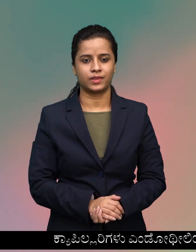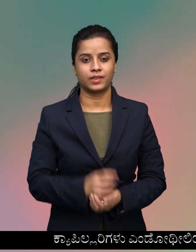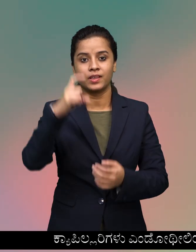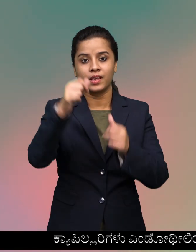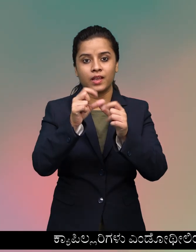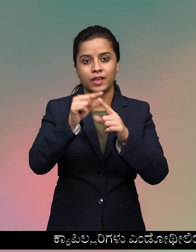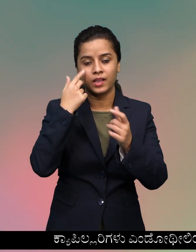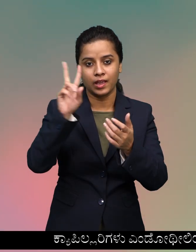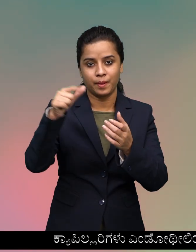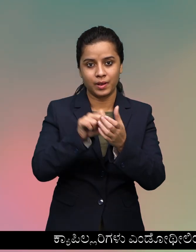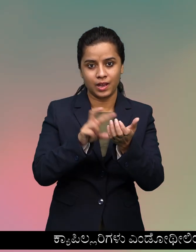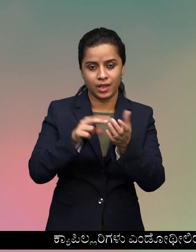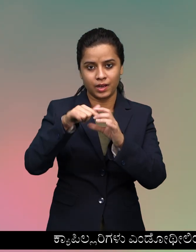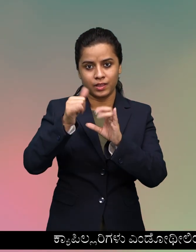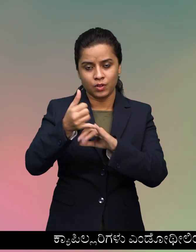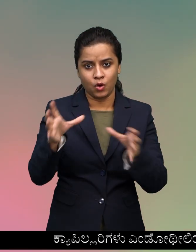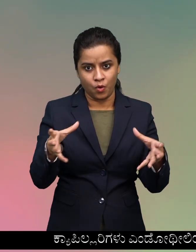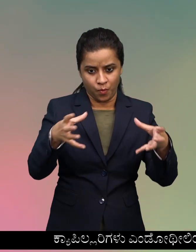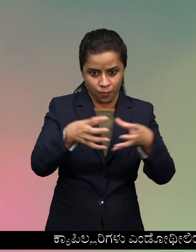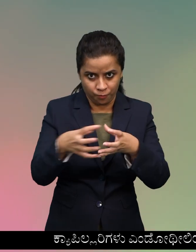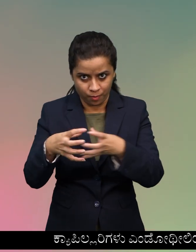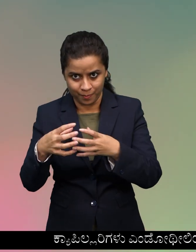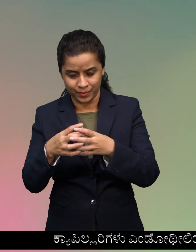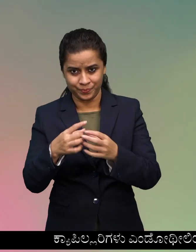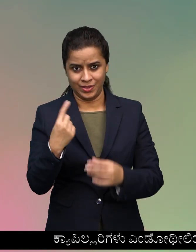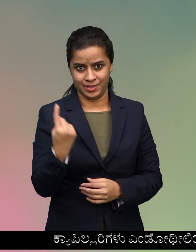ಕ್ಯಾಪಿಲರಿಗಳು ಎಂಡೋಥೆಲಿಯಲ್ ಕೋಶಗಳ ಒಂದು ಪದರದಿಂದ ರೂಪುಗೊಂಡಿವೆ.